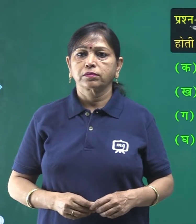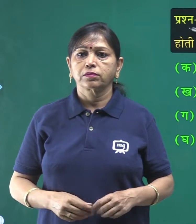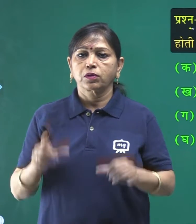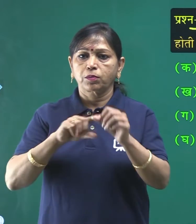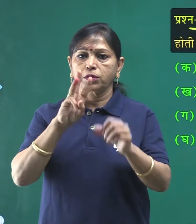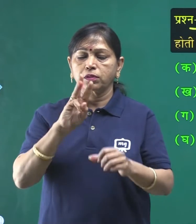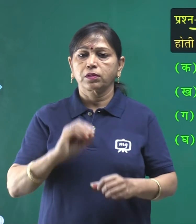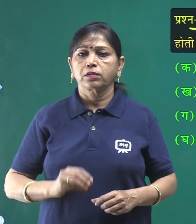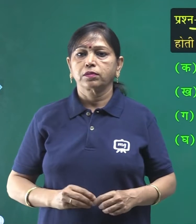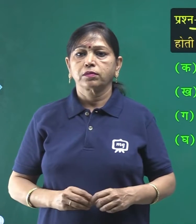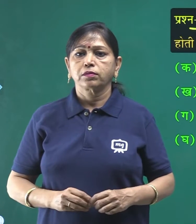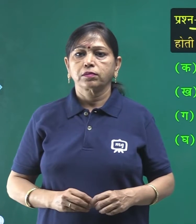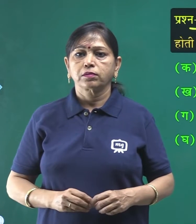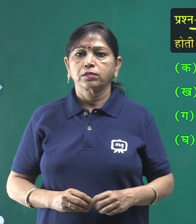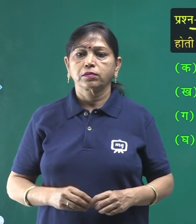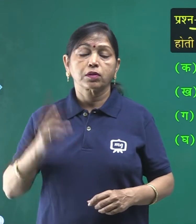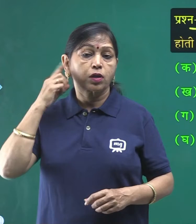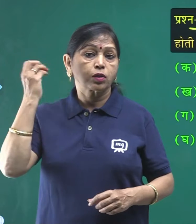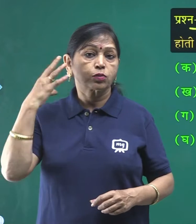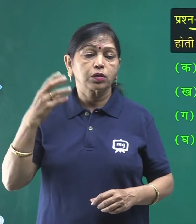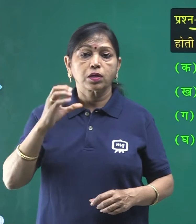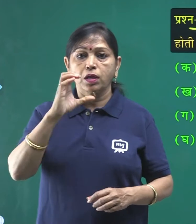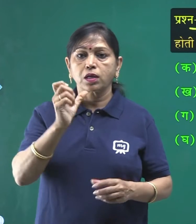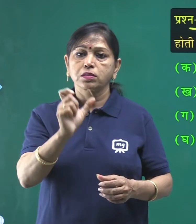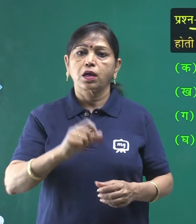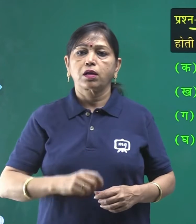प्रश्न 3 ध्वनि की चाल